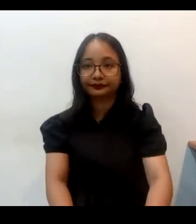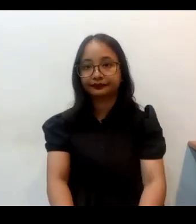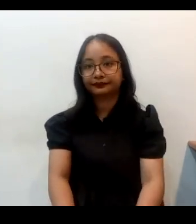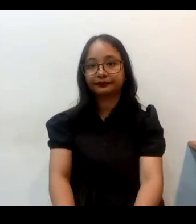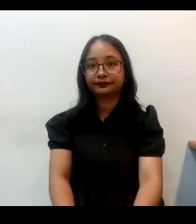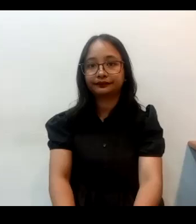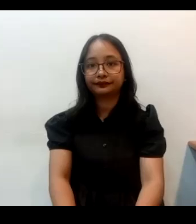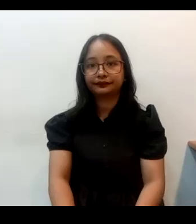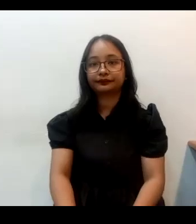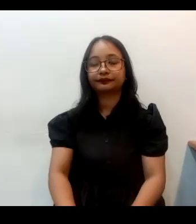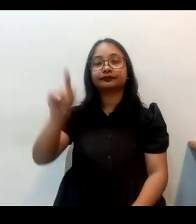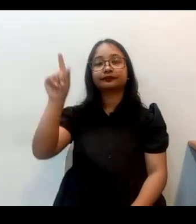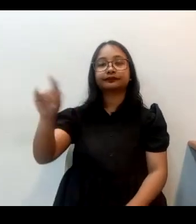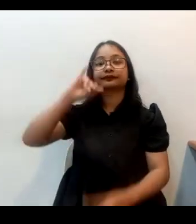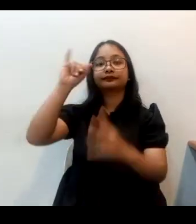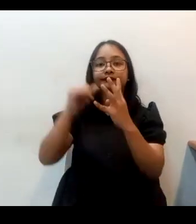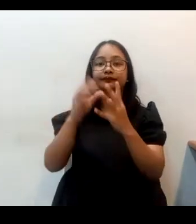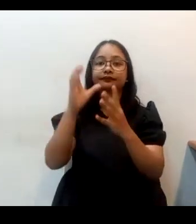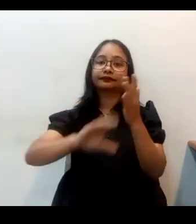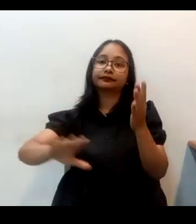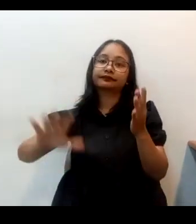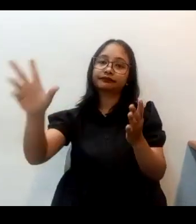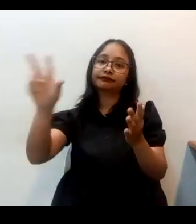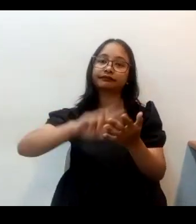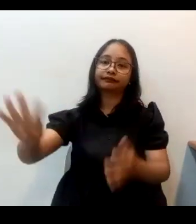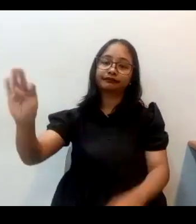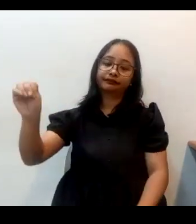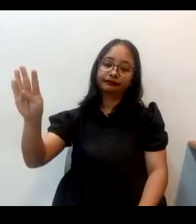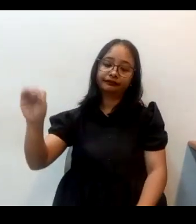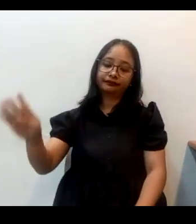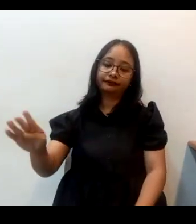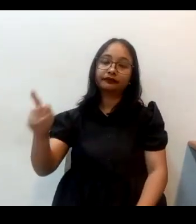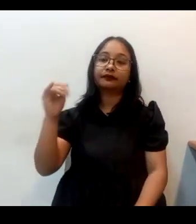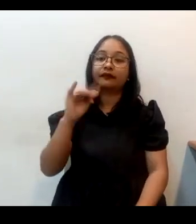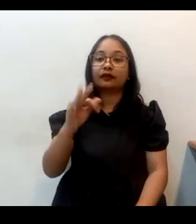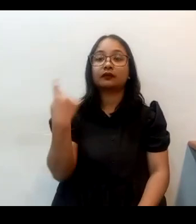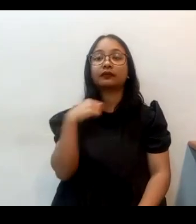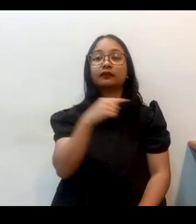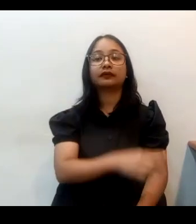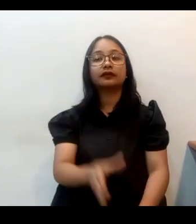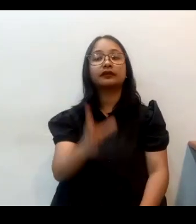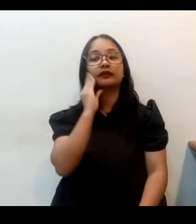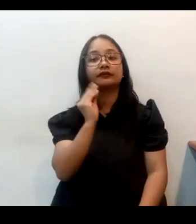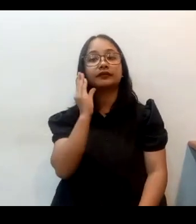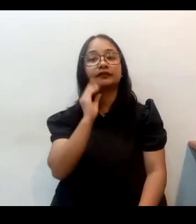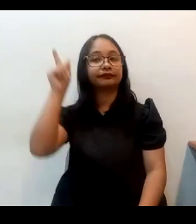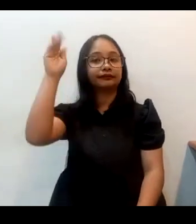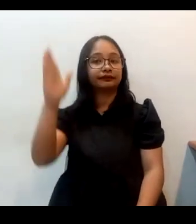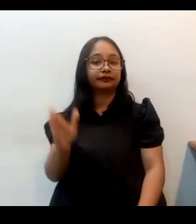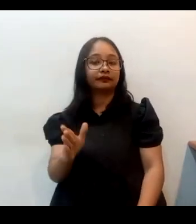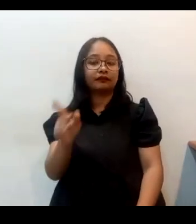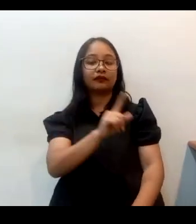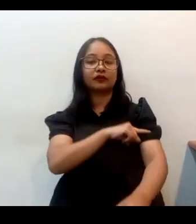prayer, we cannot stop praying to the Lord. Kaya kung atin talagang naranasan yung kapangyarihan po ng panalangin at kung